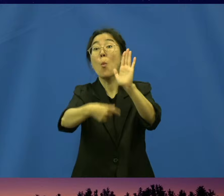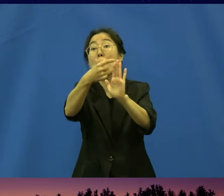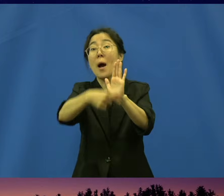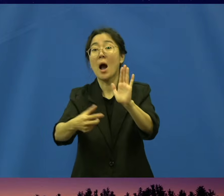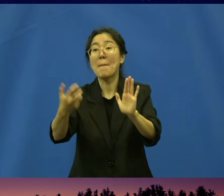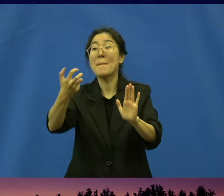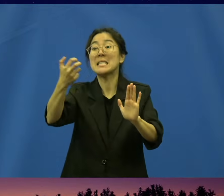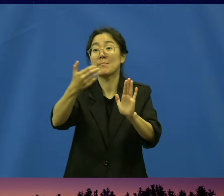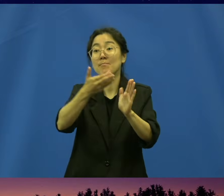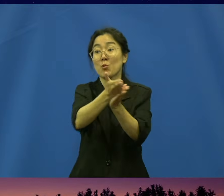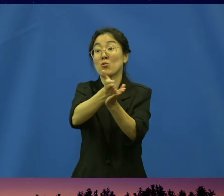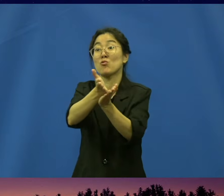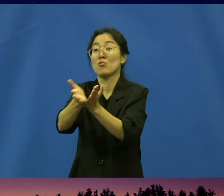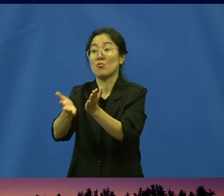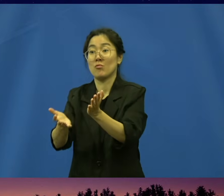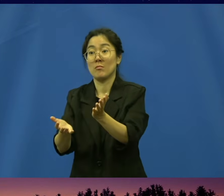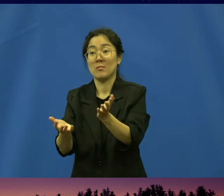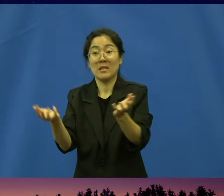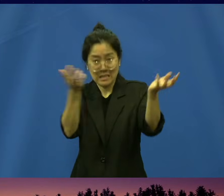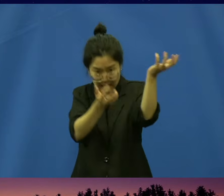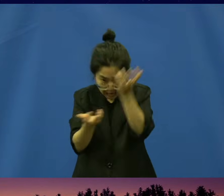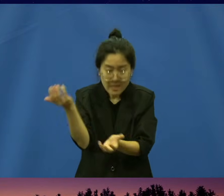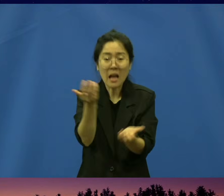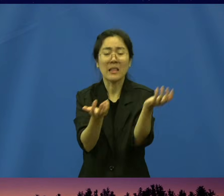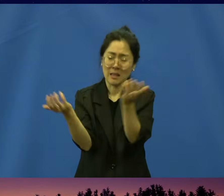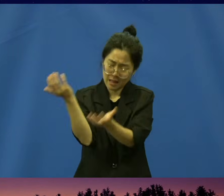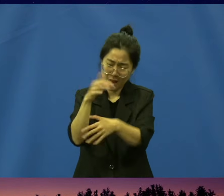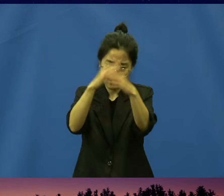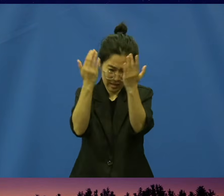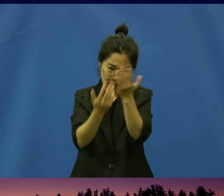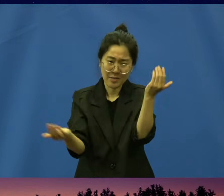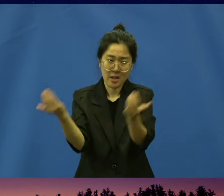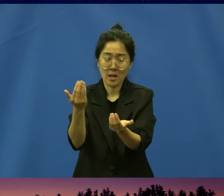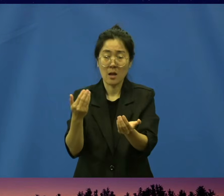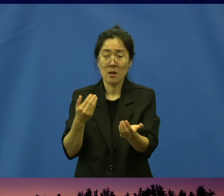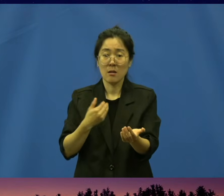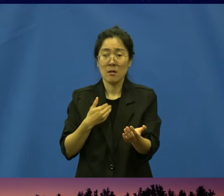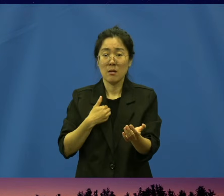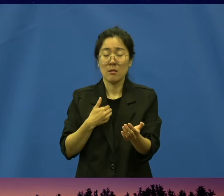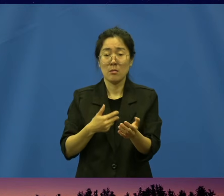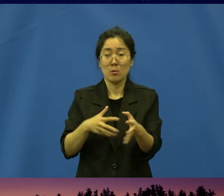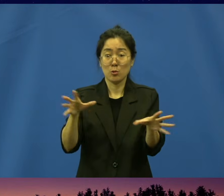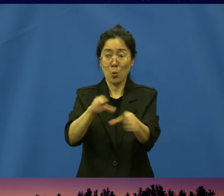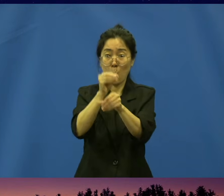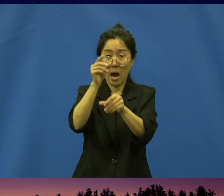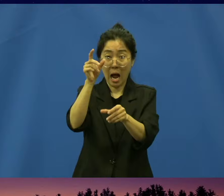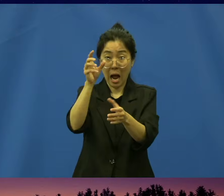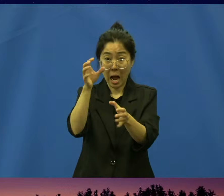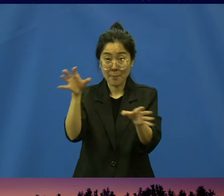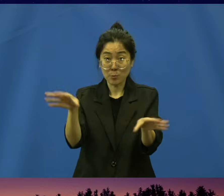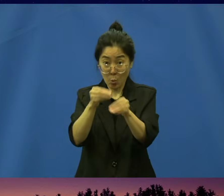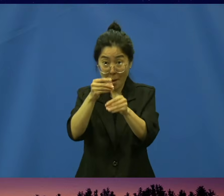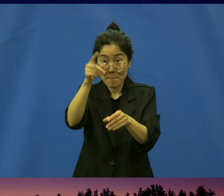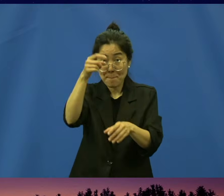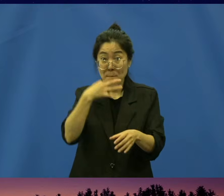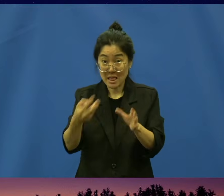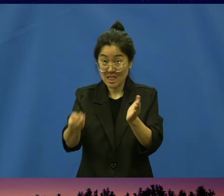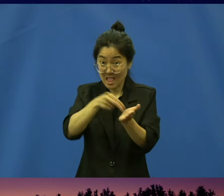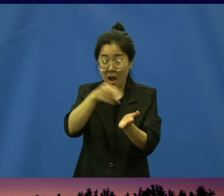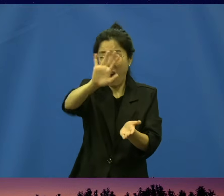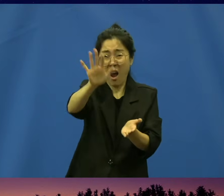18살부터 72세까지 길이 130m, 폭 16m, 높이 7층의 좁은 공간에 모여 사는